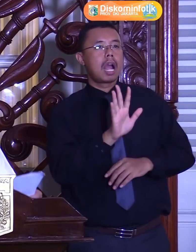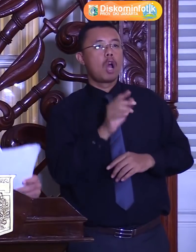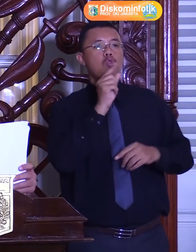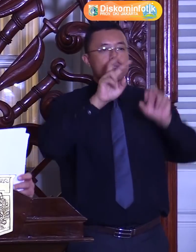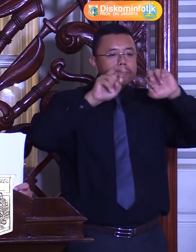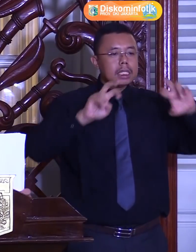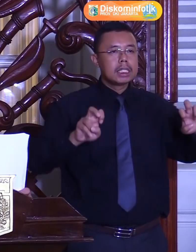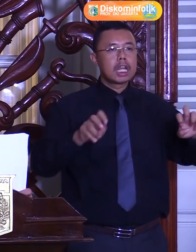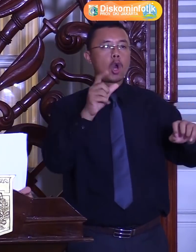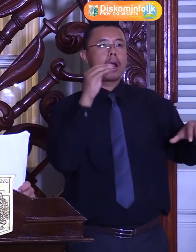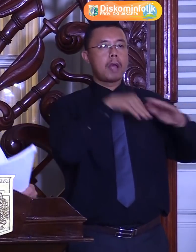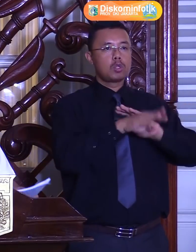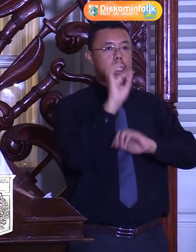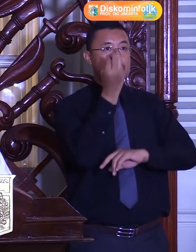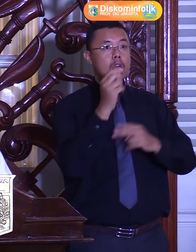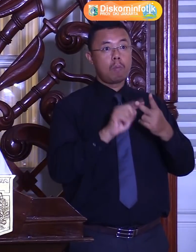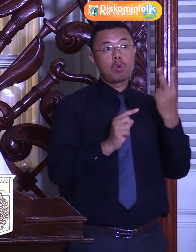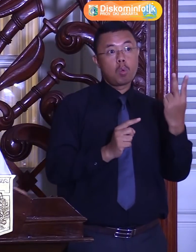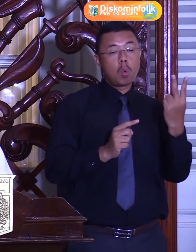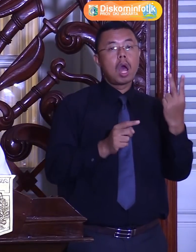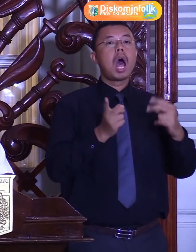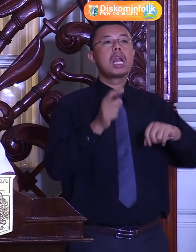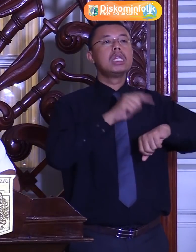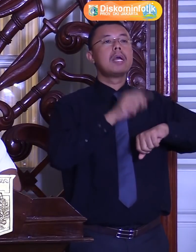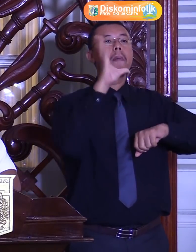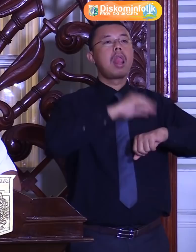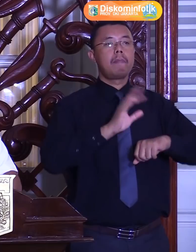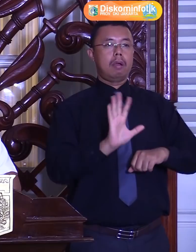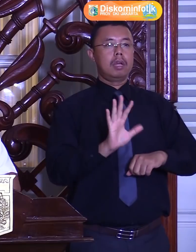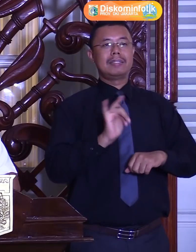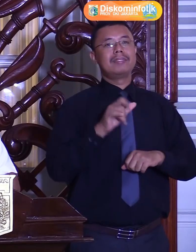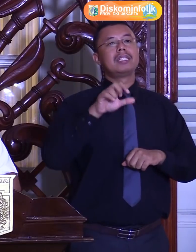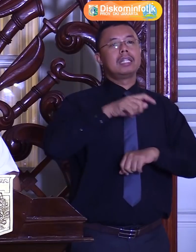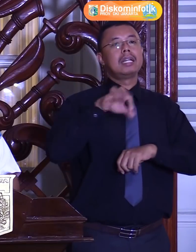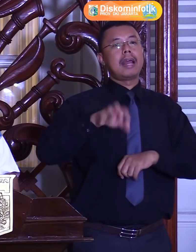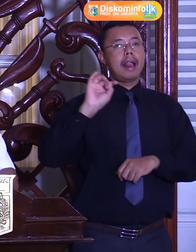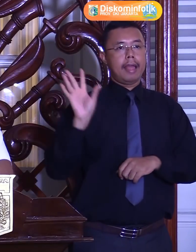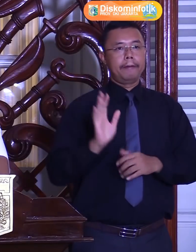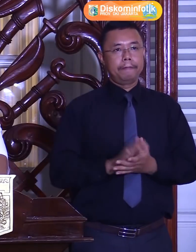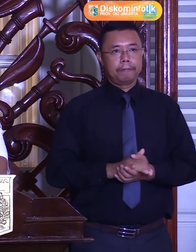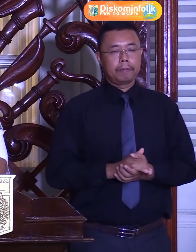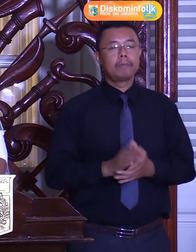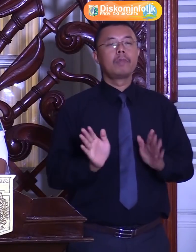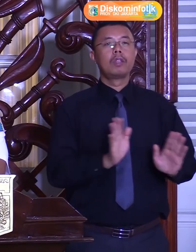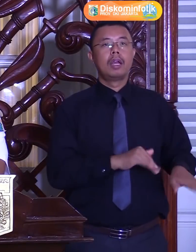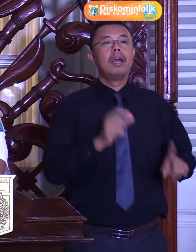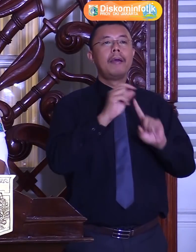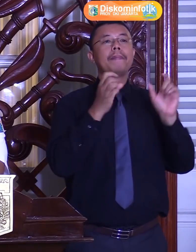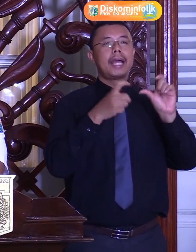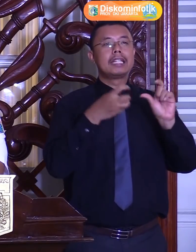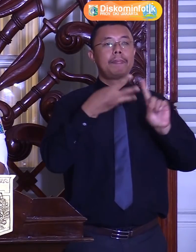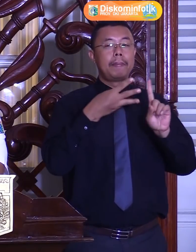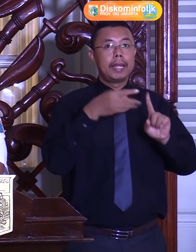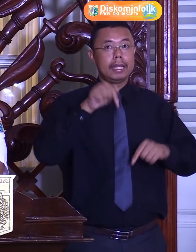pengecekan? Sama kedua, ini akan diberlakukan jam malam nggak Pak, seperti di daerah lain Pak? Terima kasih Pak. Jadi PSBB ini akan